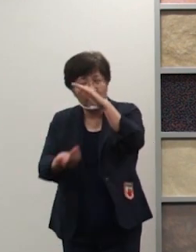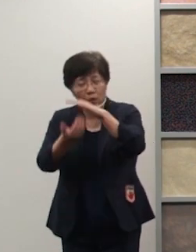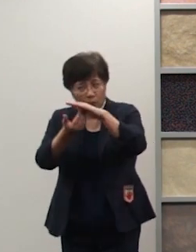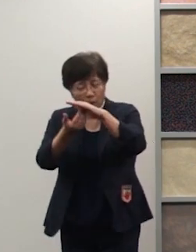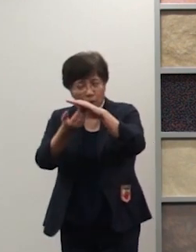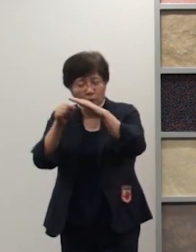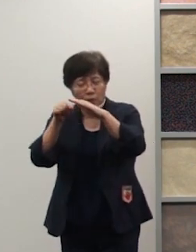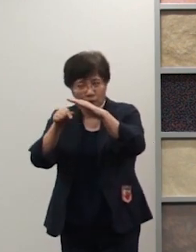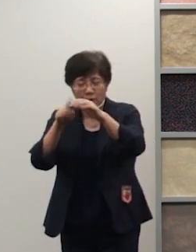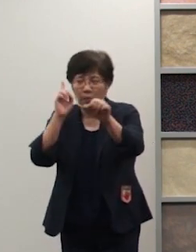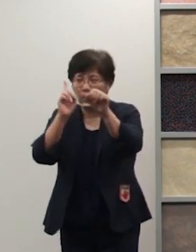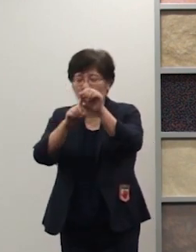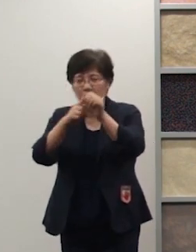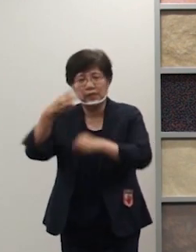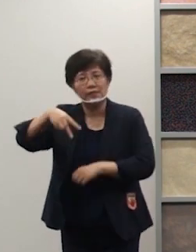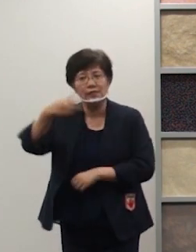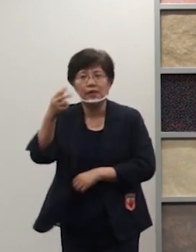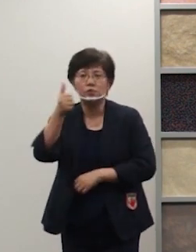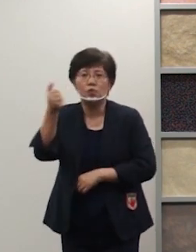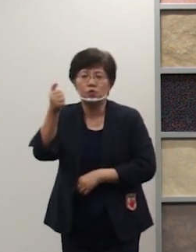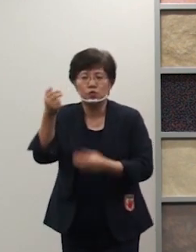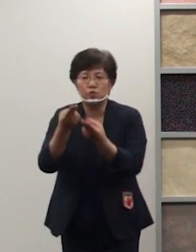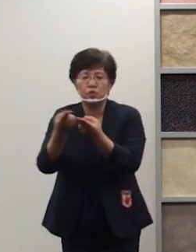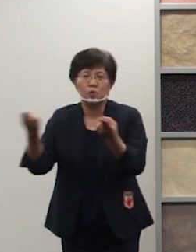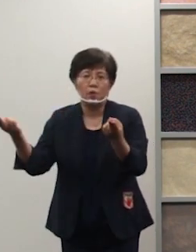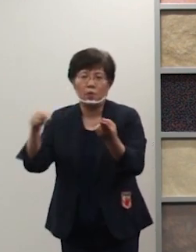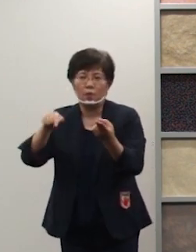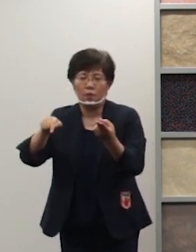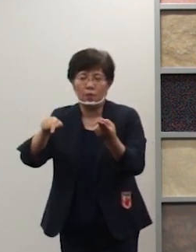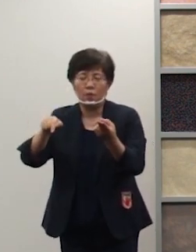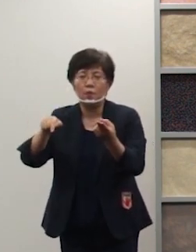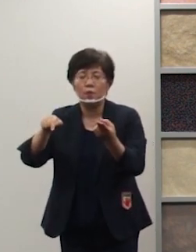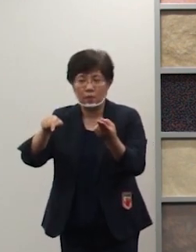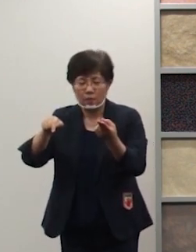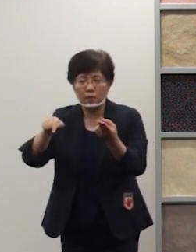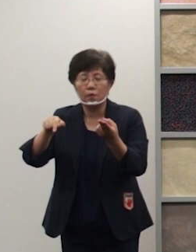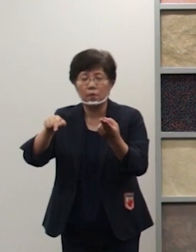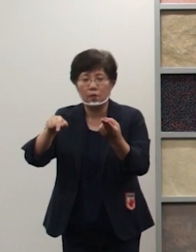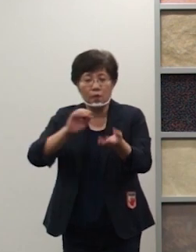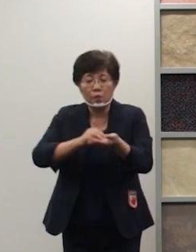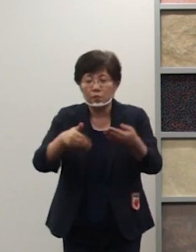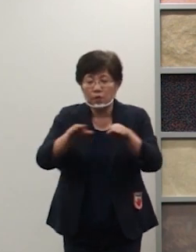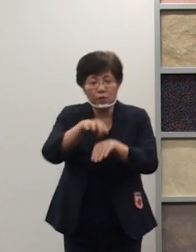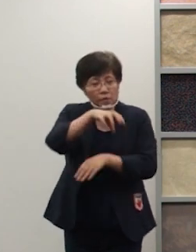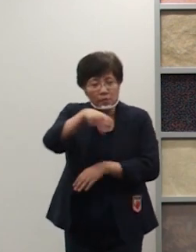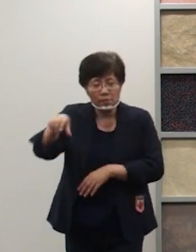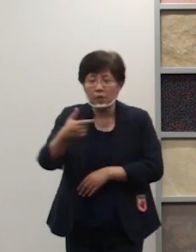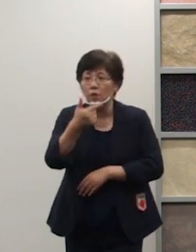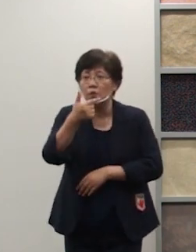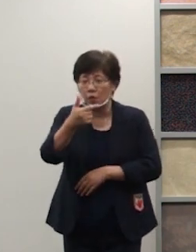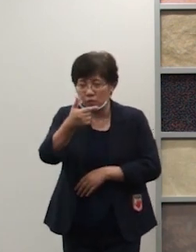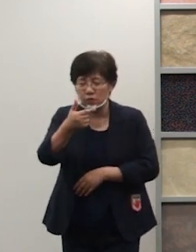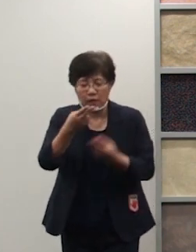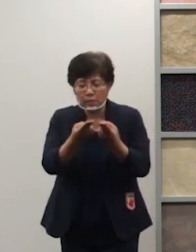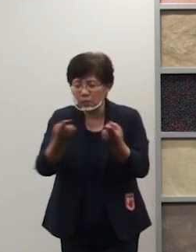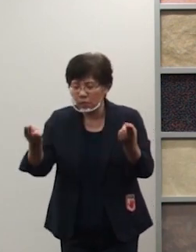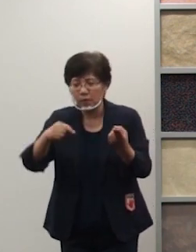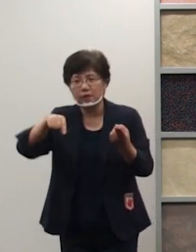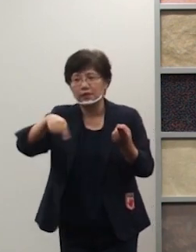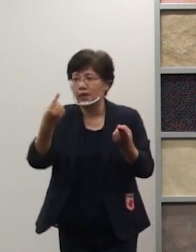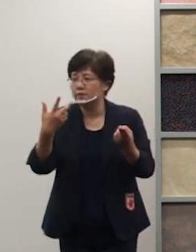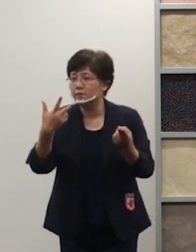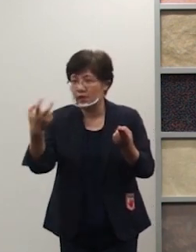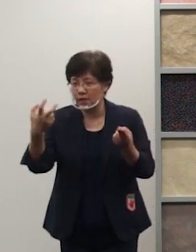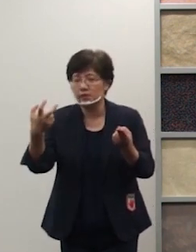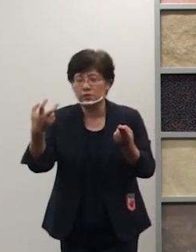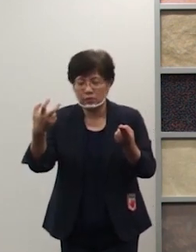して目標約250ですが、このうち6病院170床につきましてはすでに確保合意済